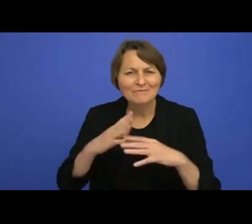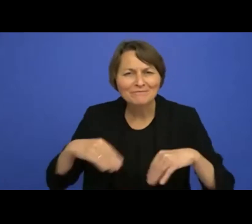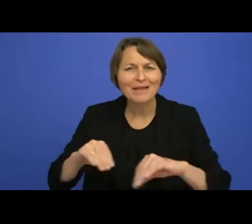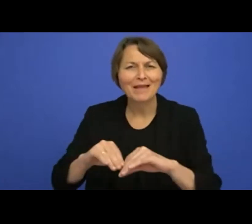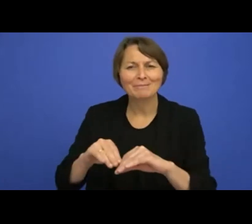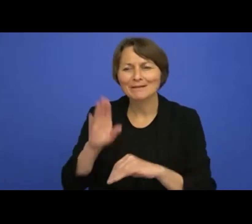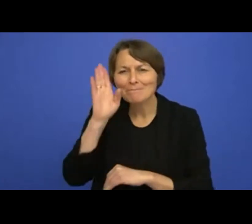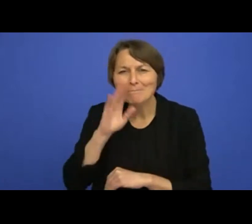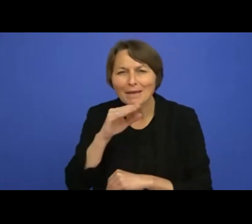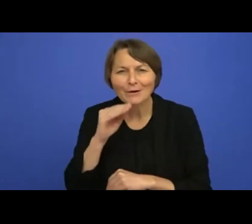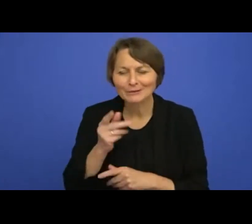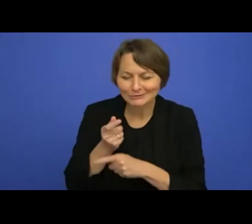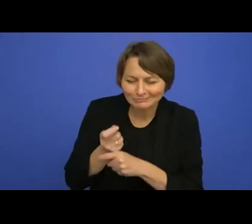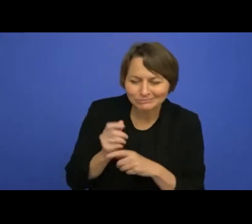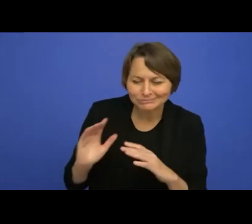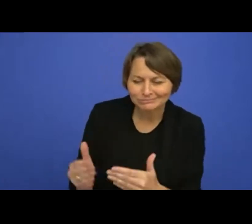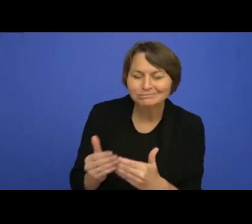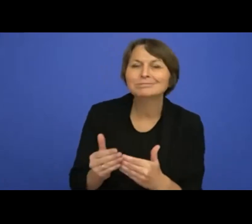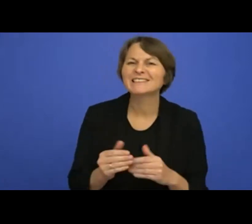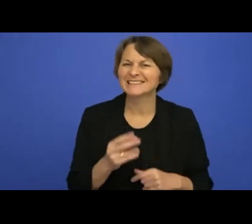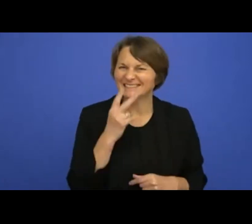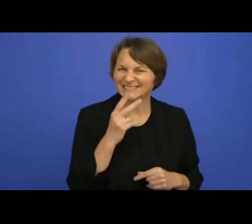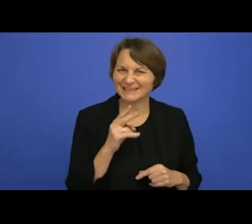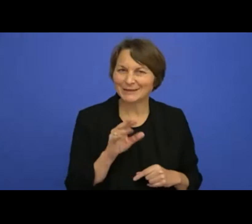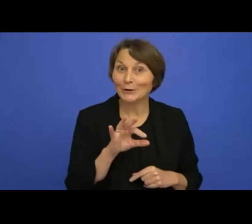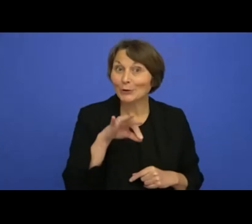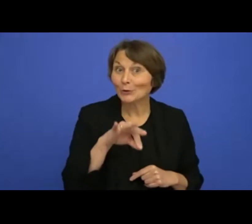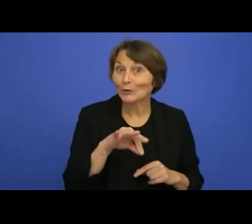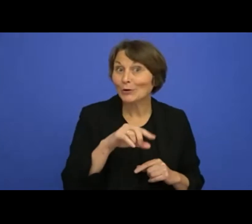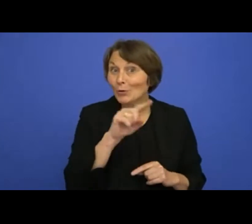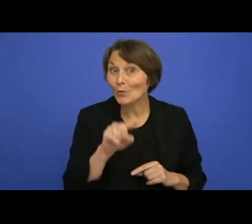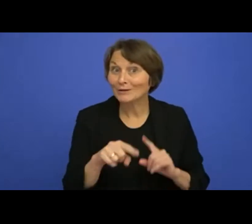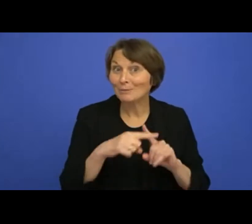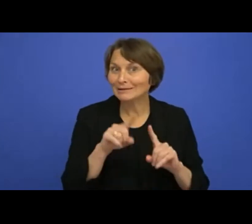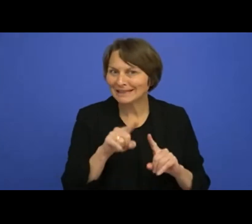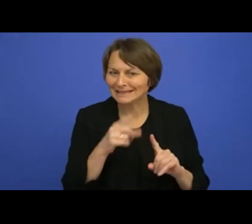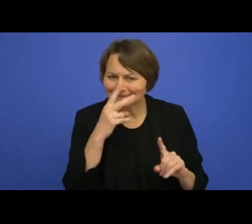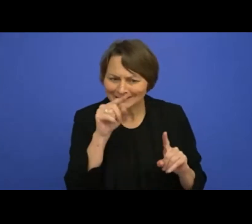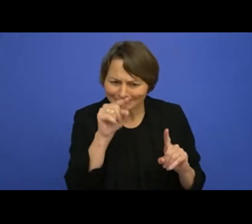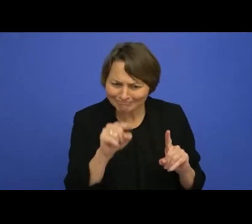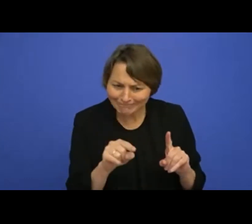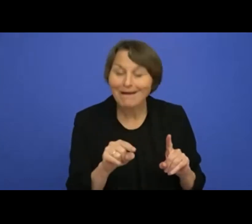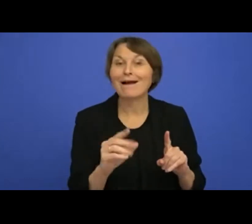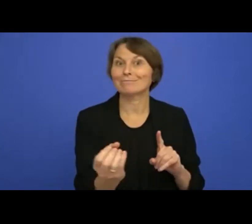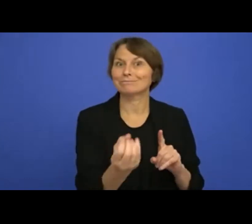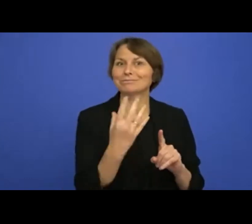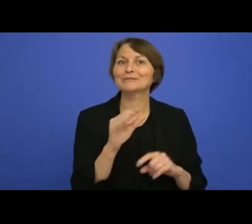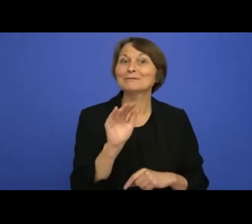c'est une question qui a été posée dans les questions-réponses. Et donc, j'aimerais demander à Dragana de